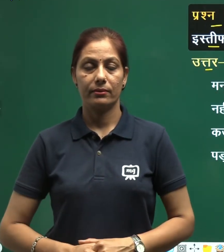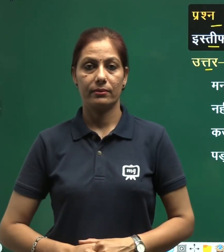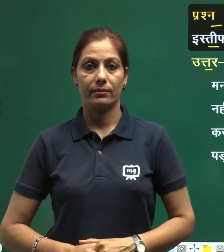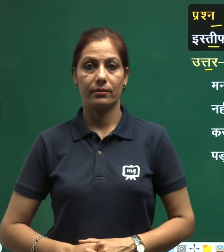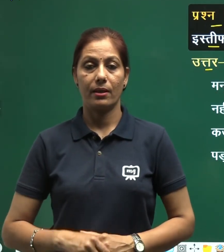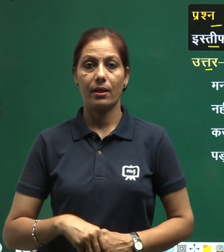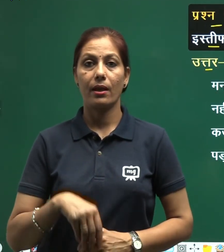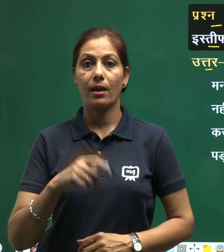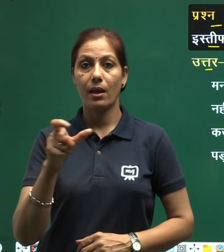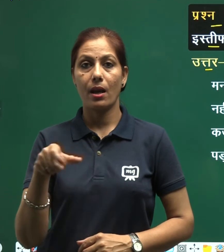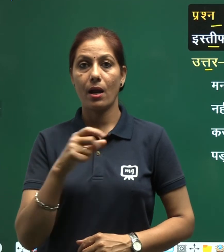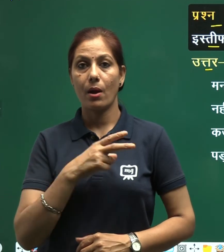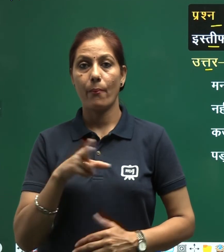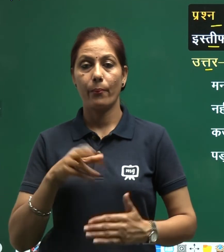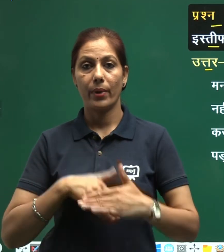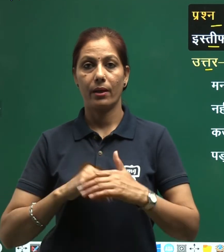काउंसिल में